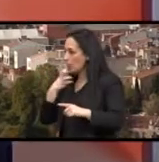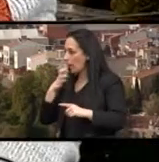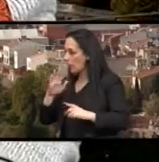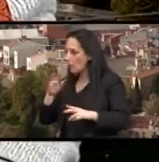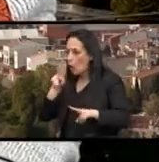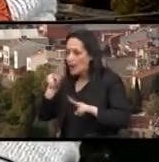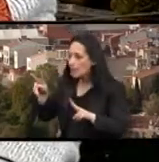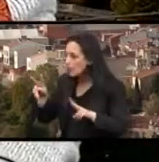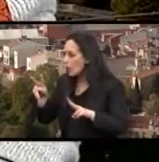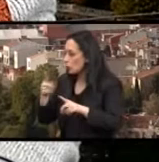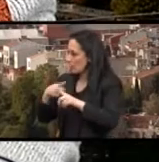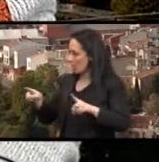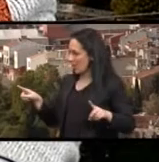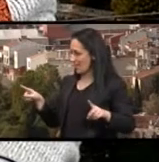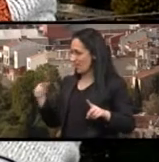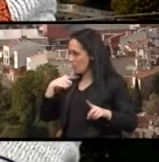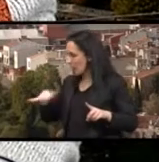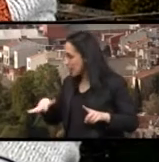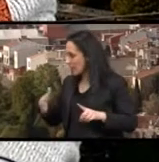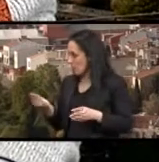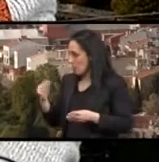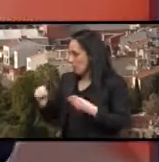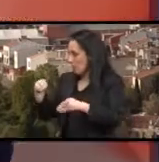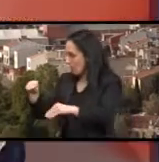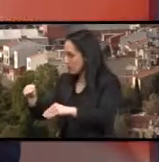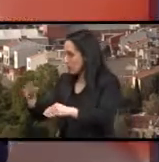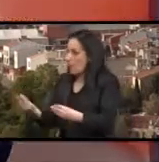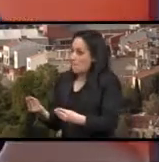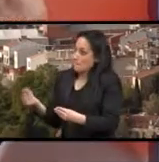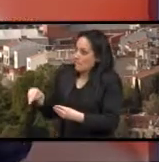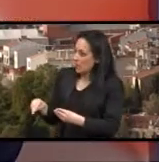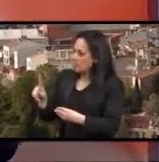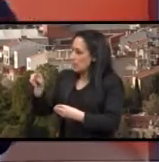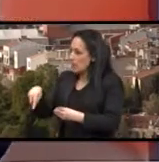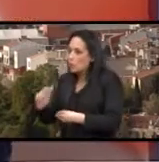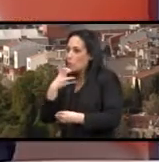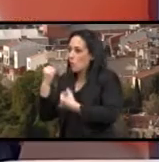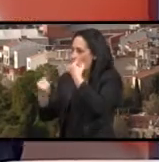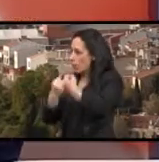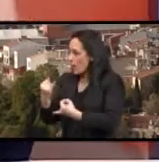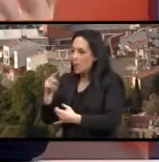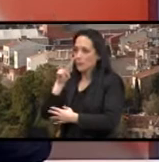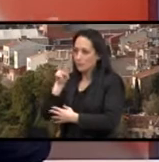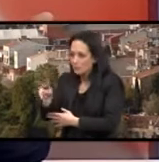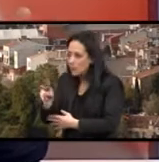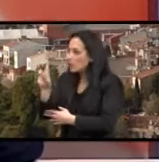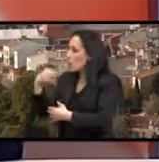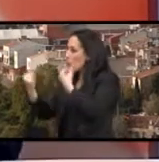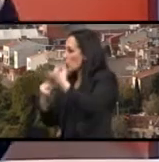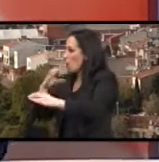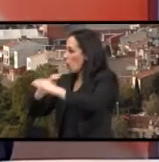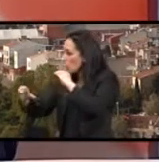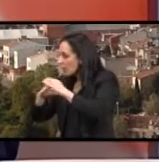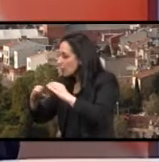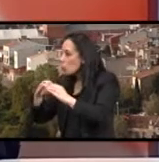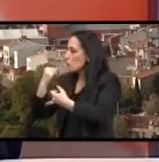i si sobre afegit ja hi ha unes dificultats de poder-se moure, de poder-hi veure, de poder-te comunicar, doncs sí.